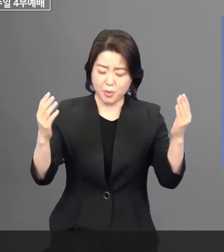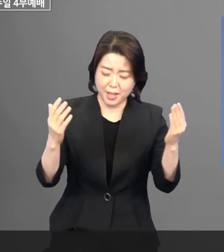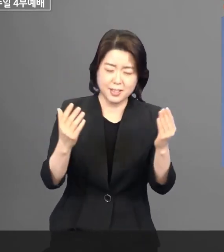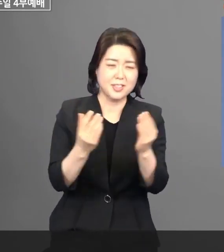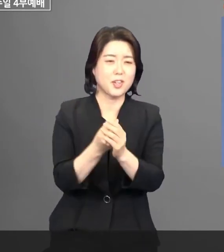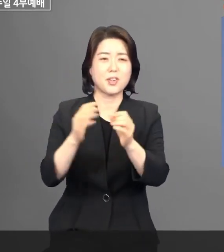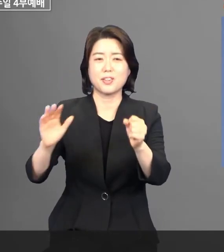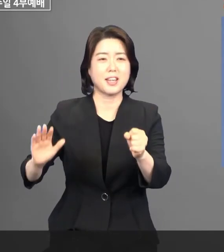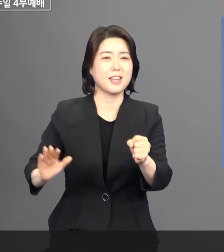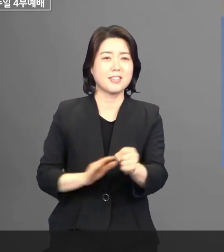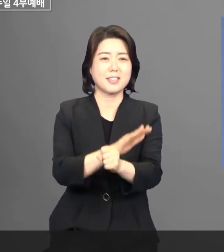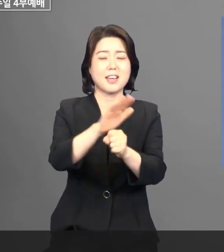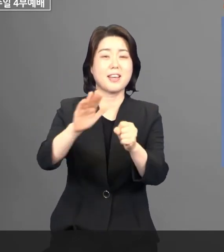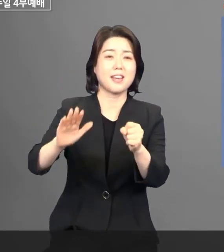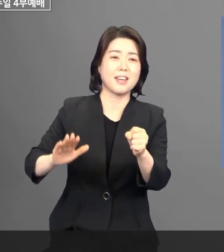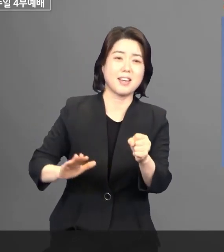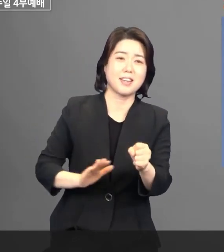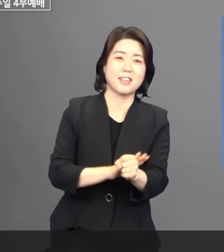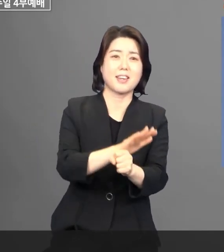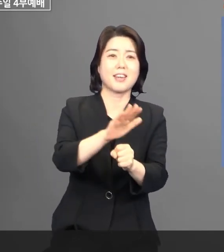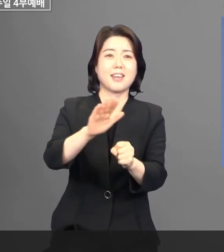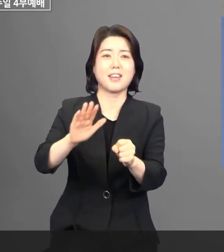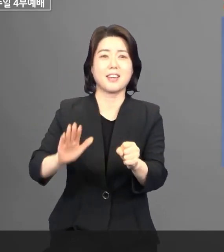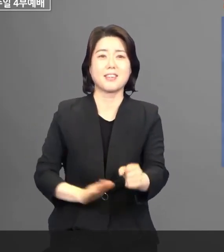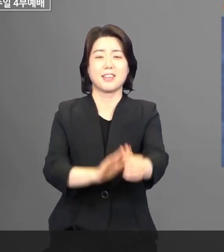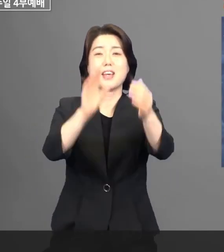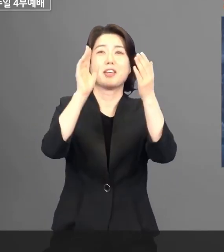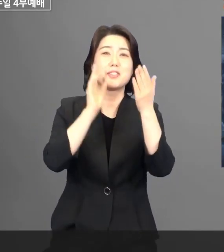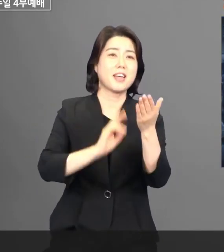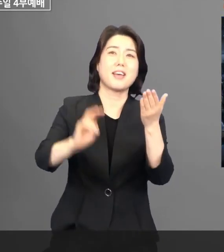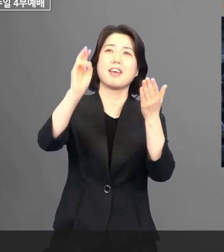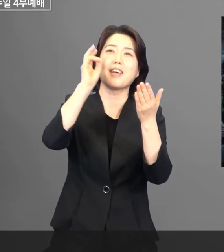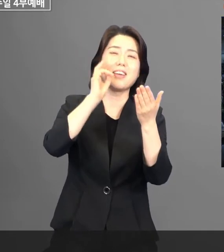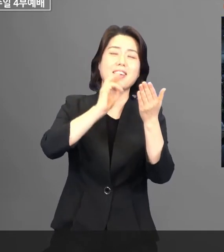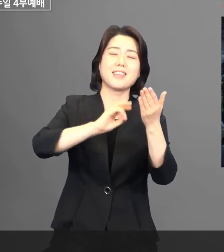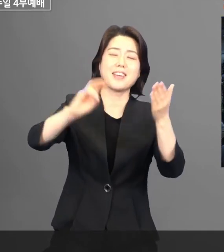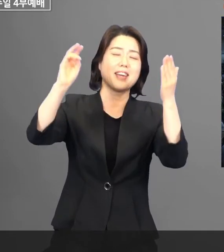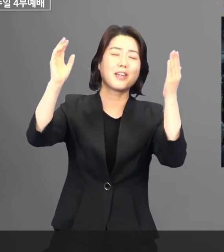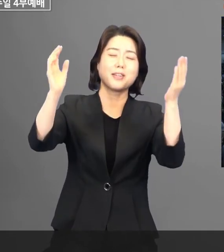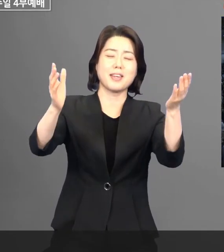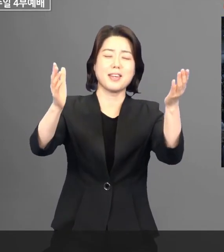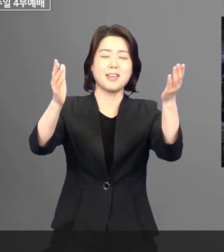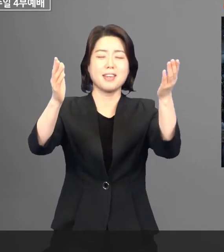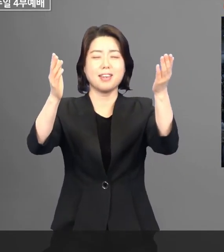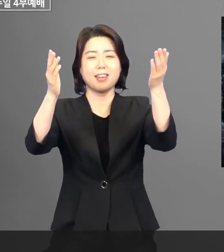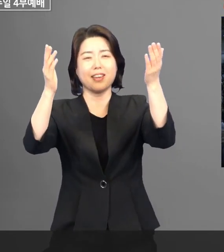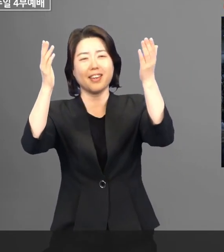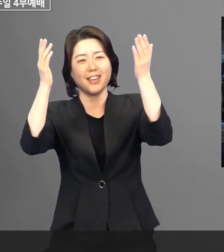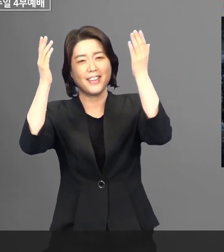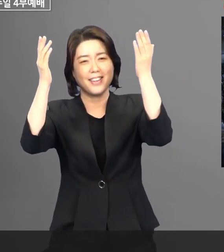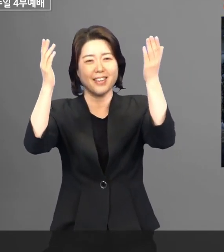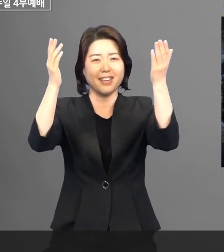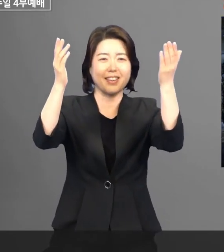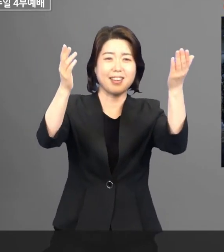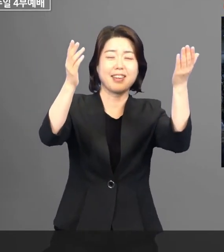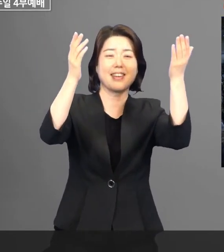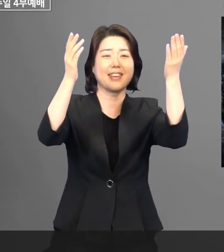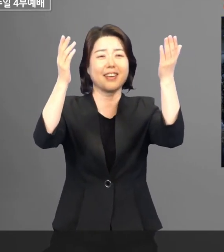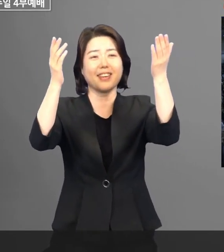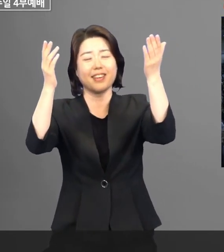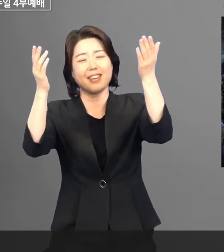하나님 완전한 사랑 찬양 우리 두 손을 높이